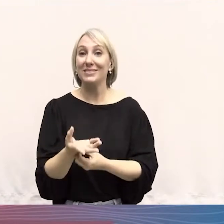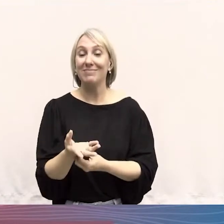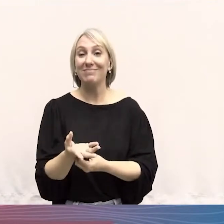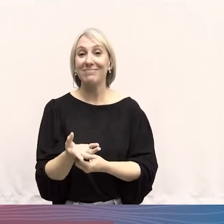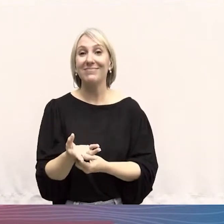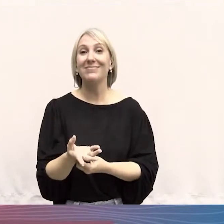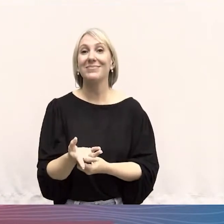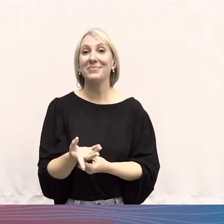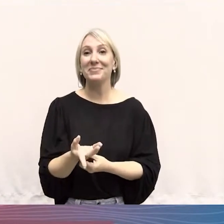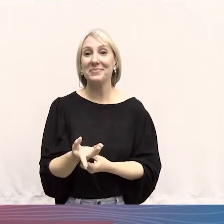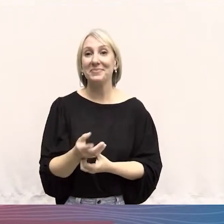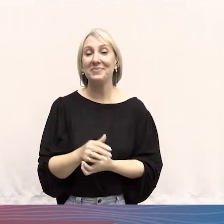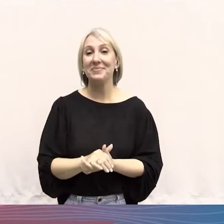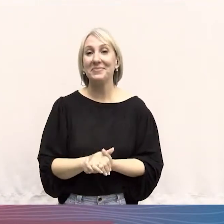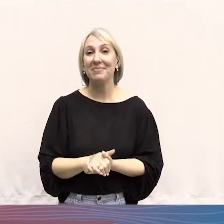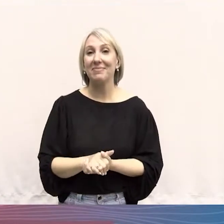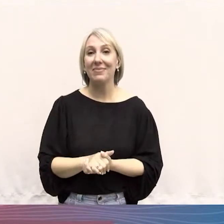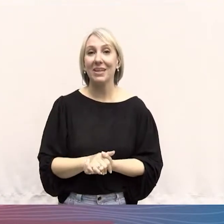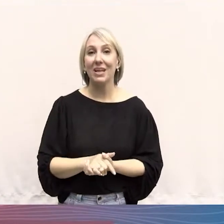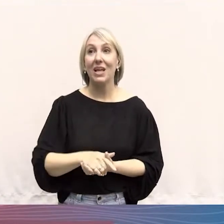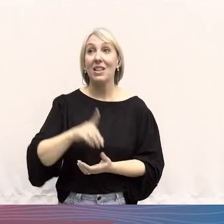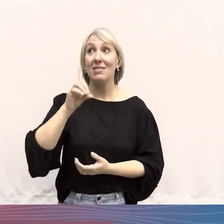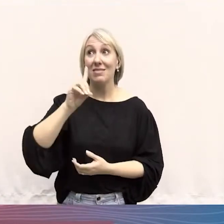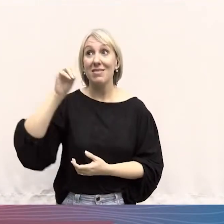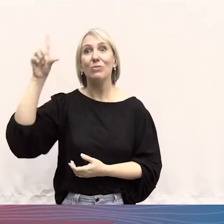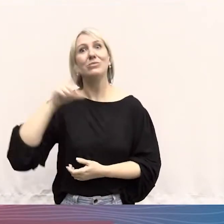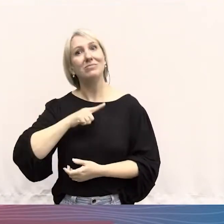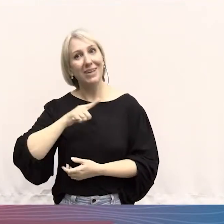na terra, Deus tem esse reino.